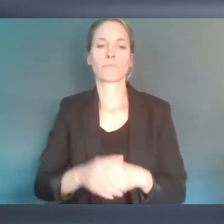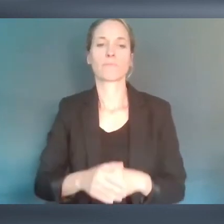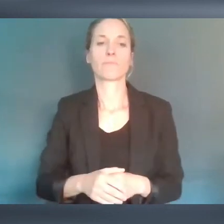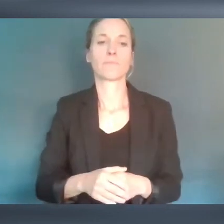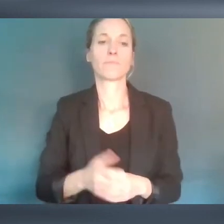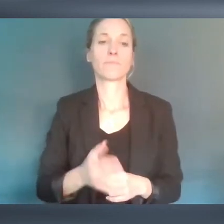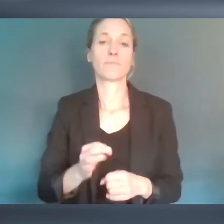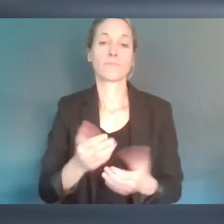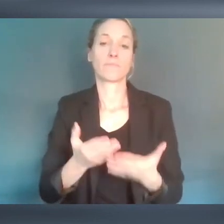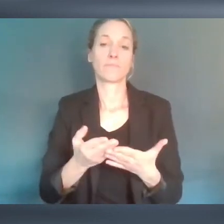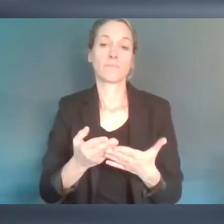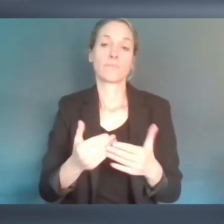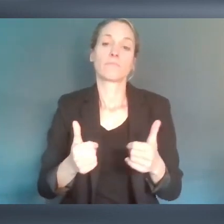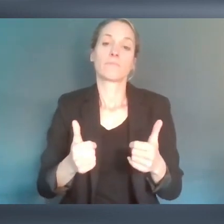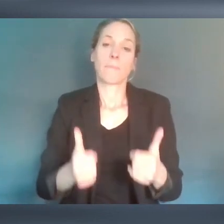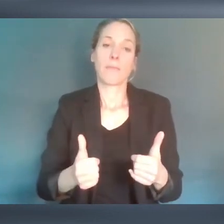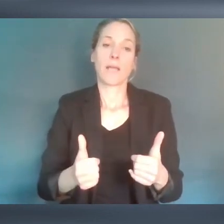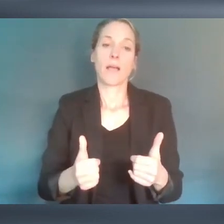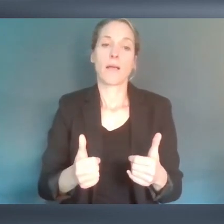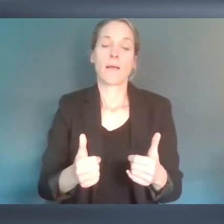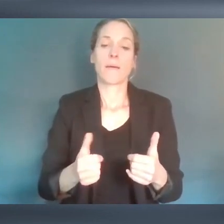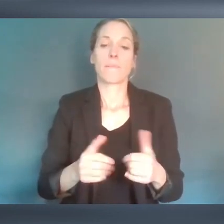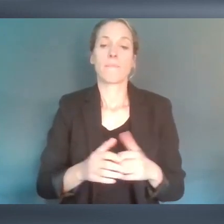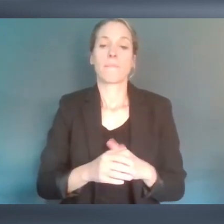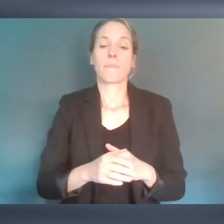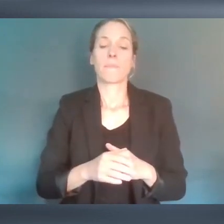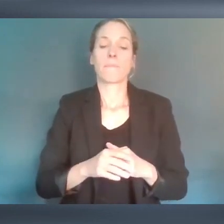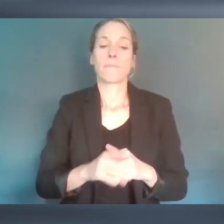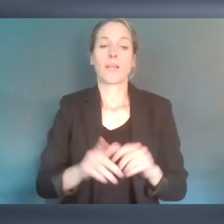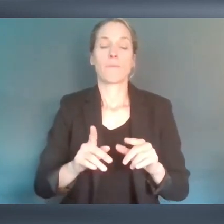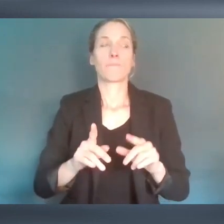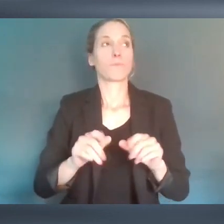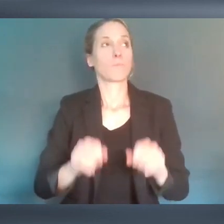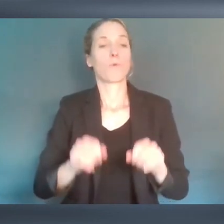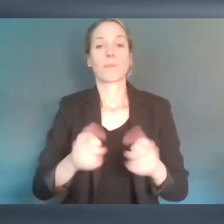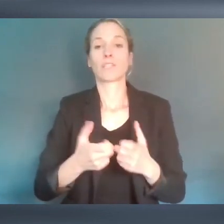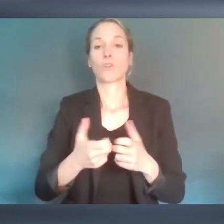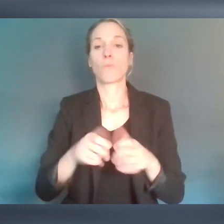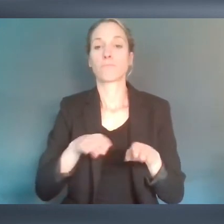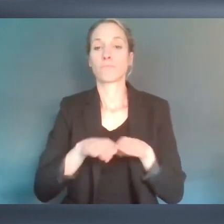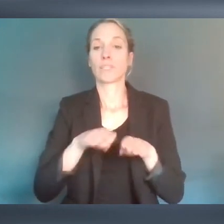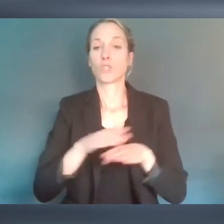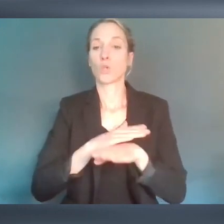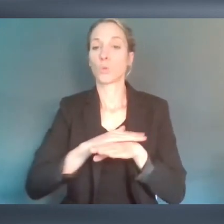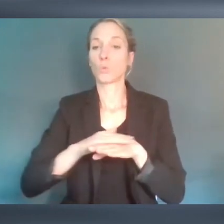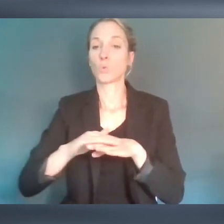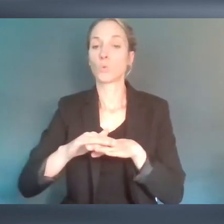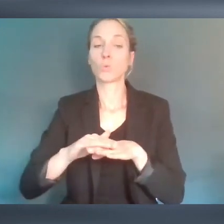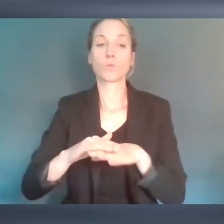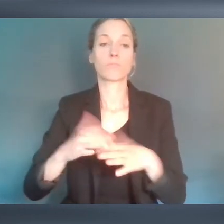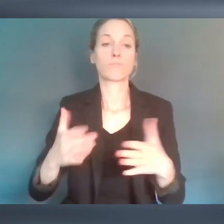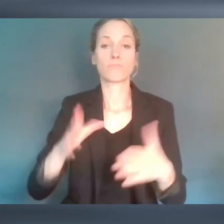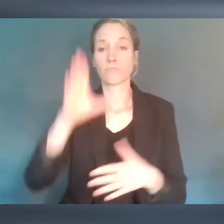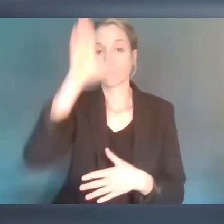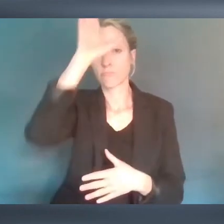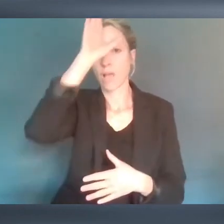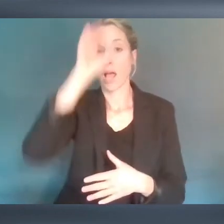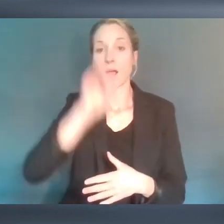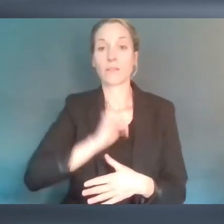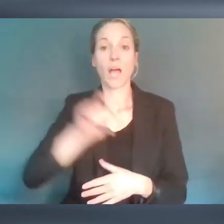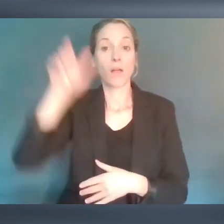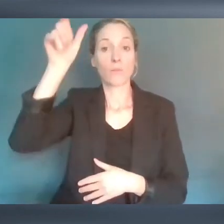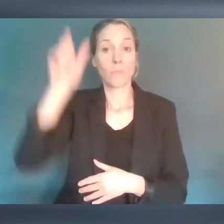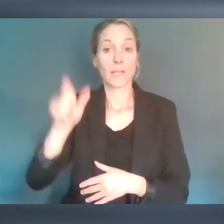question. Mais ça peut aussi être tout simplement la manière douce, par hasard, de la présence de quelqu'un qui transforme le système de